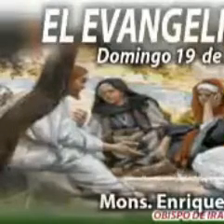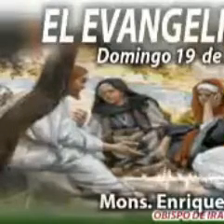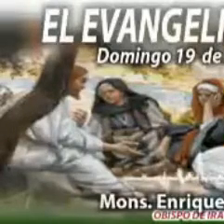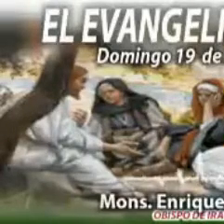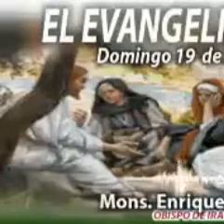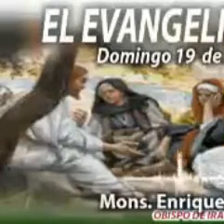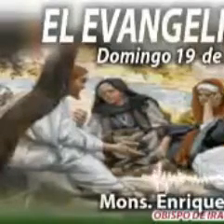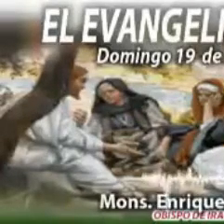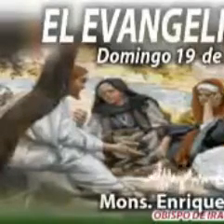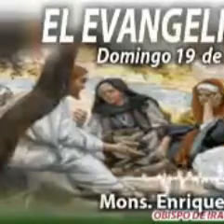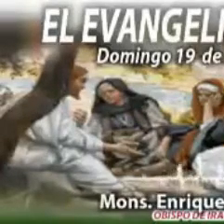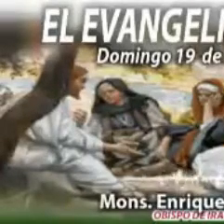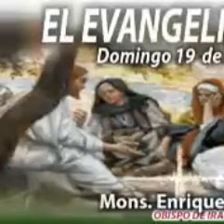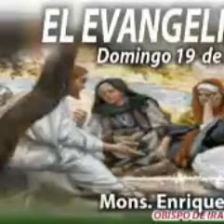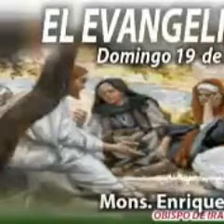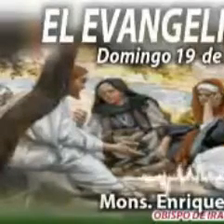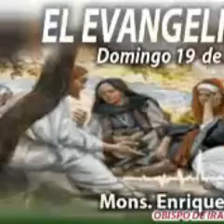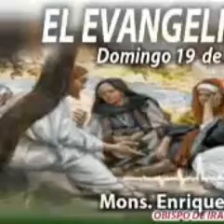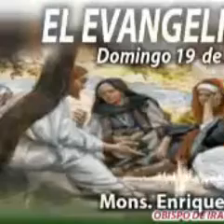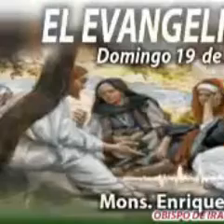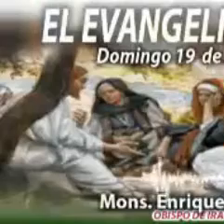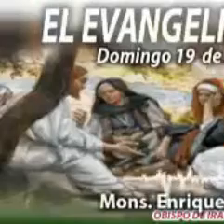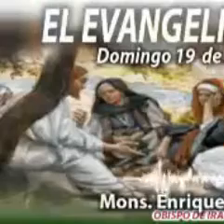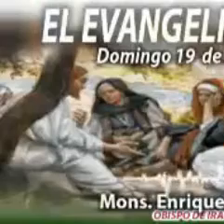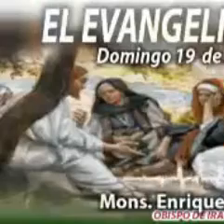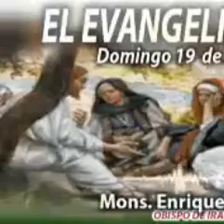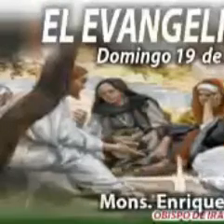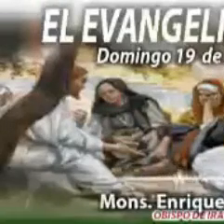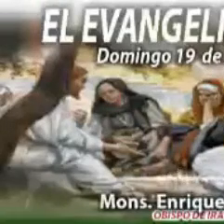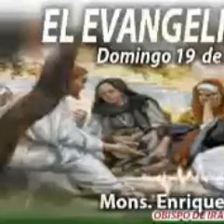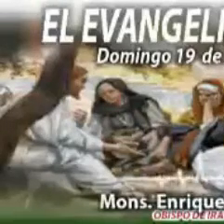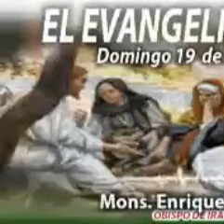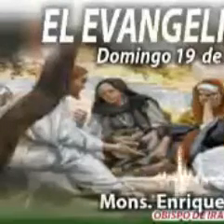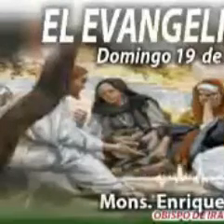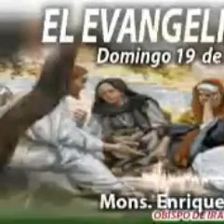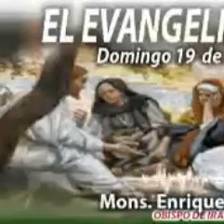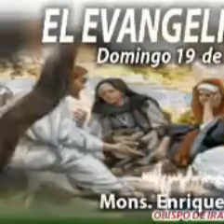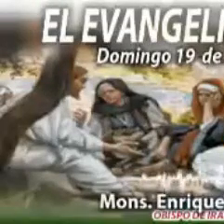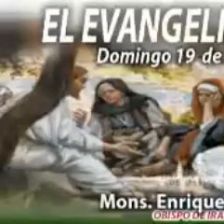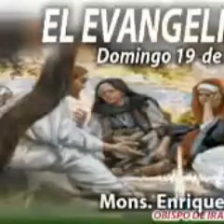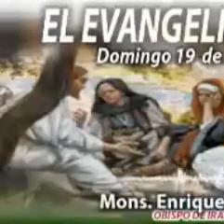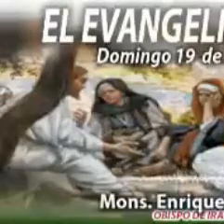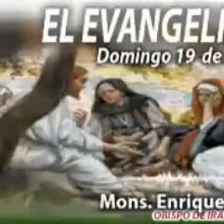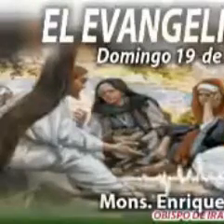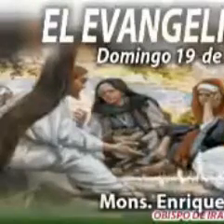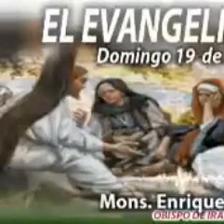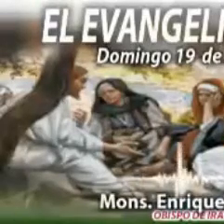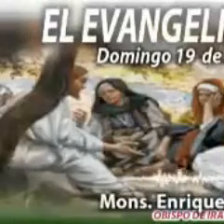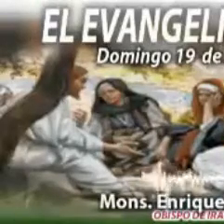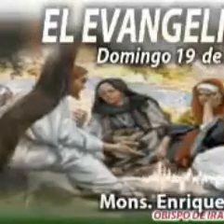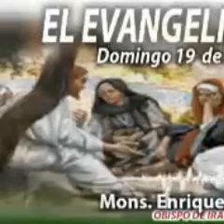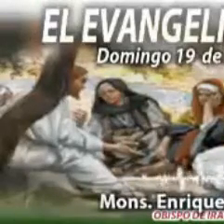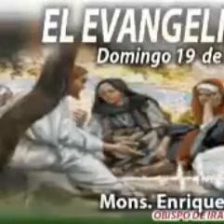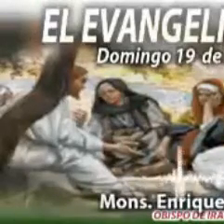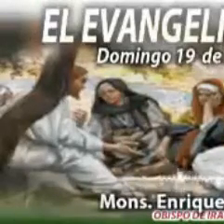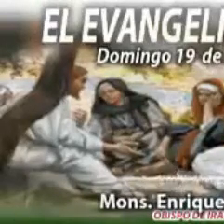Díaz, fortalezcamos nuestra fe. Seamos testigos de Jesús vivo y resucitado.